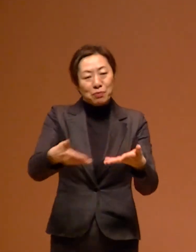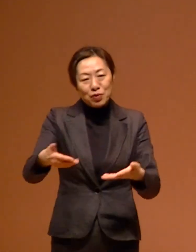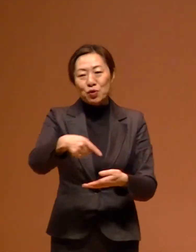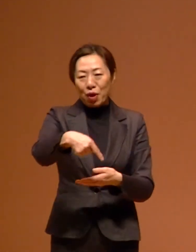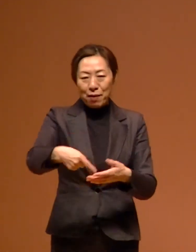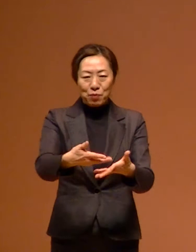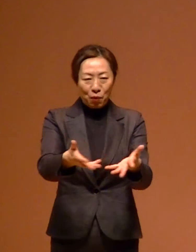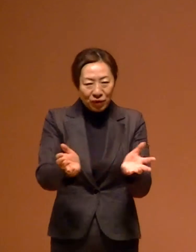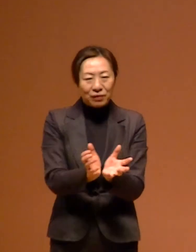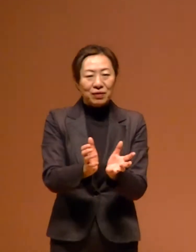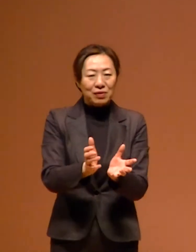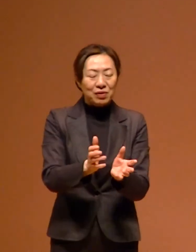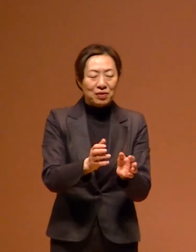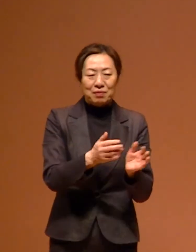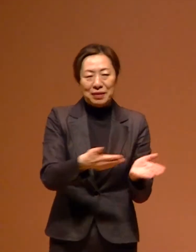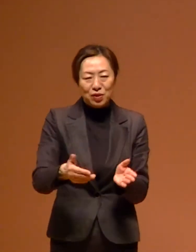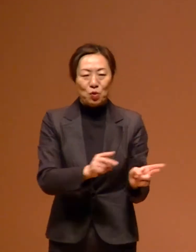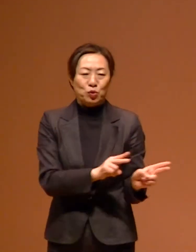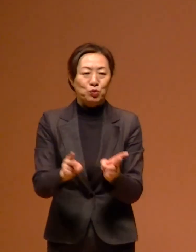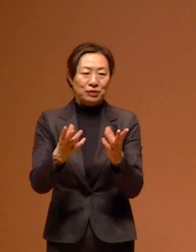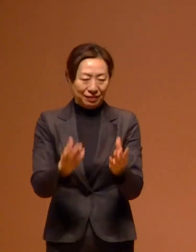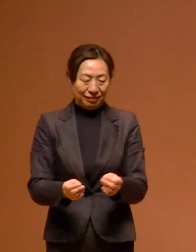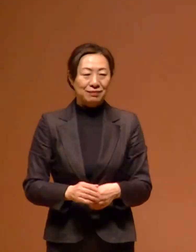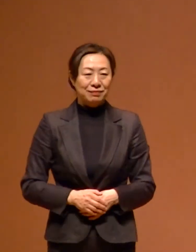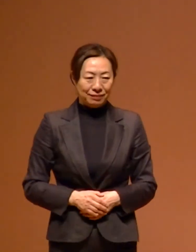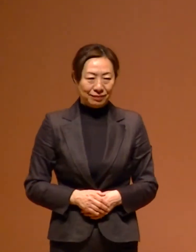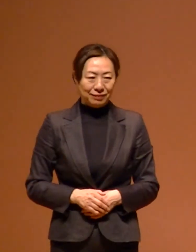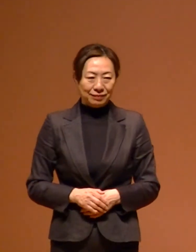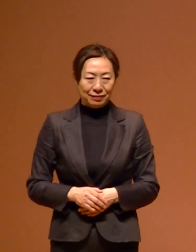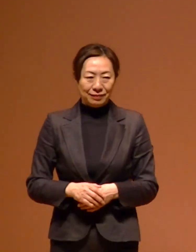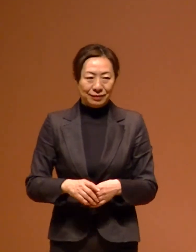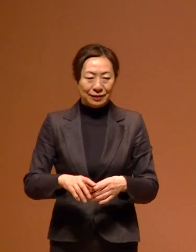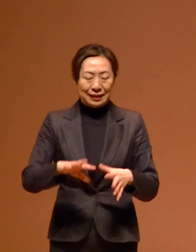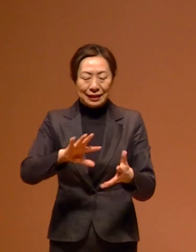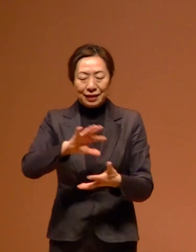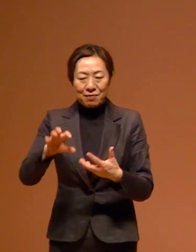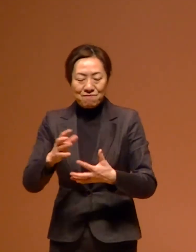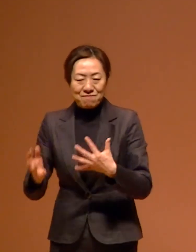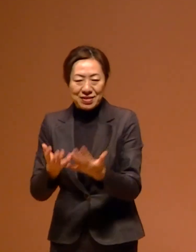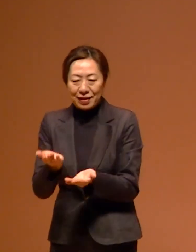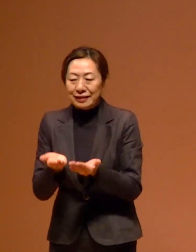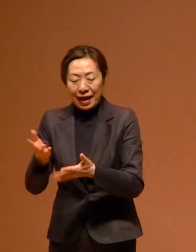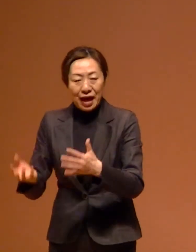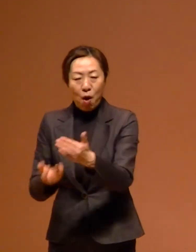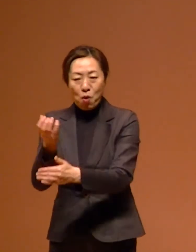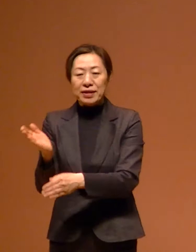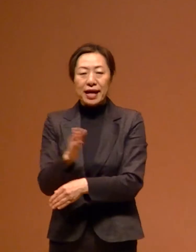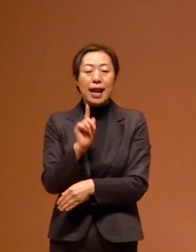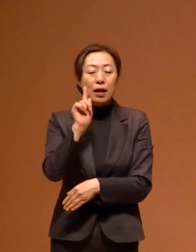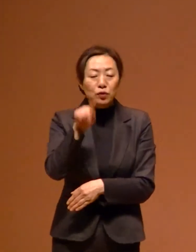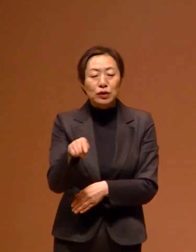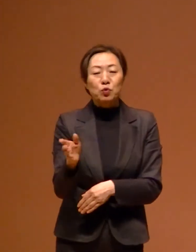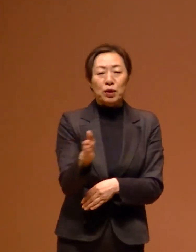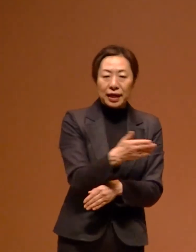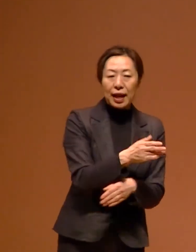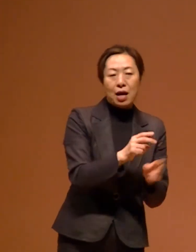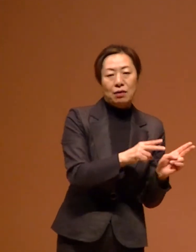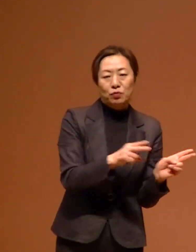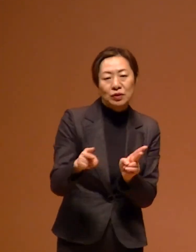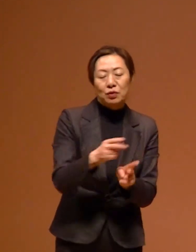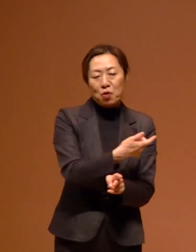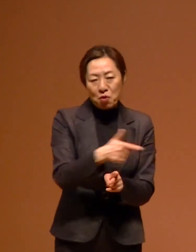と同時に始まったのが、これは震災の次の日から、そのさっき挨拶